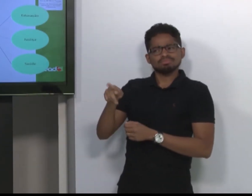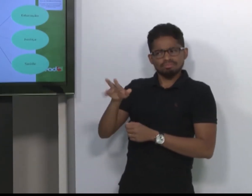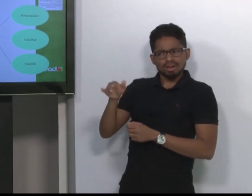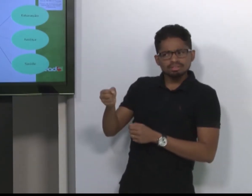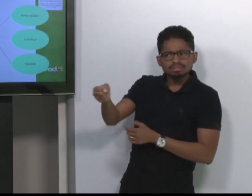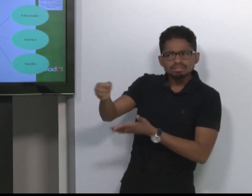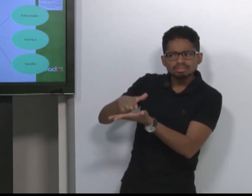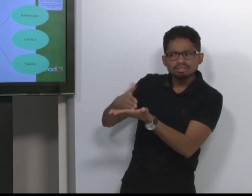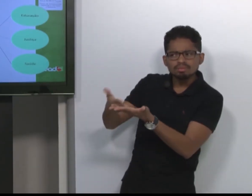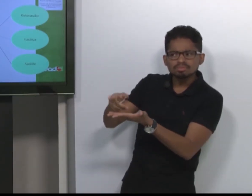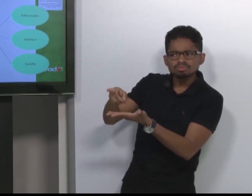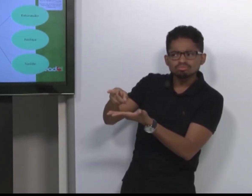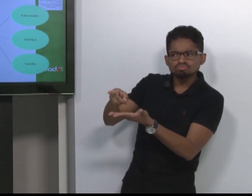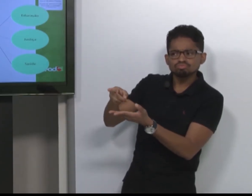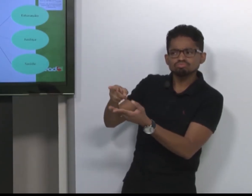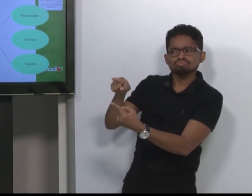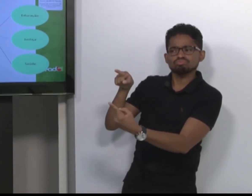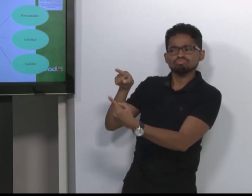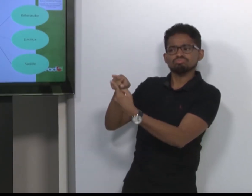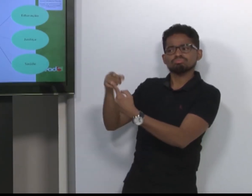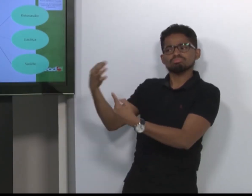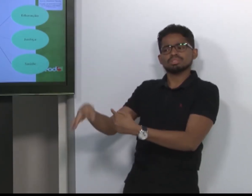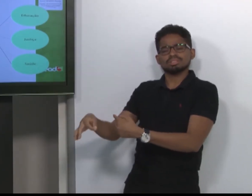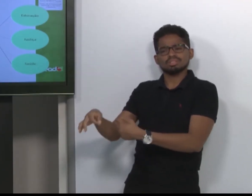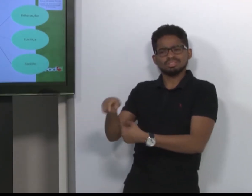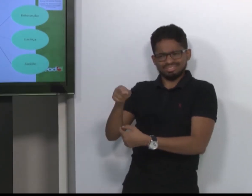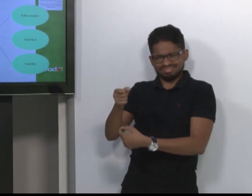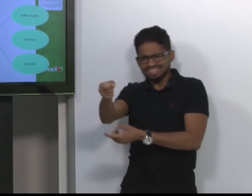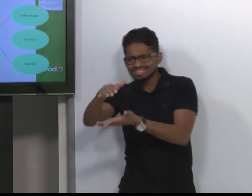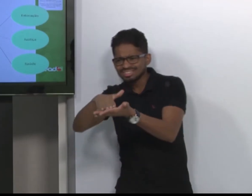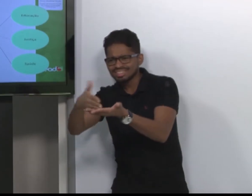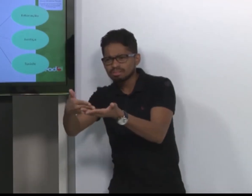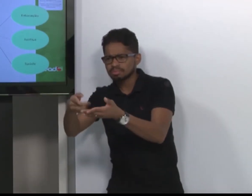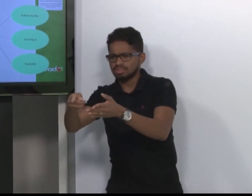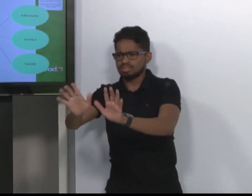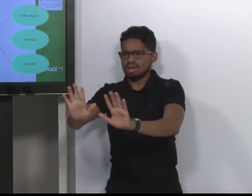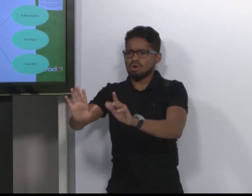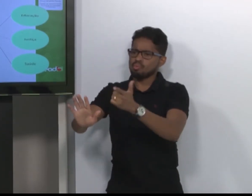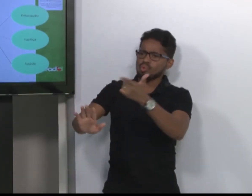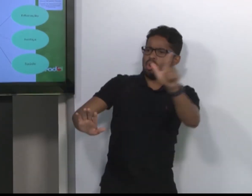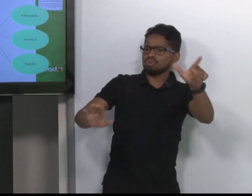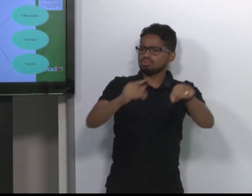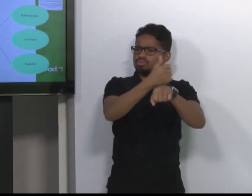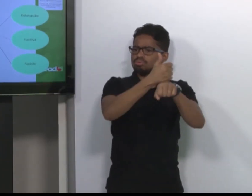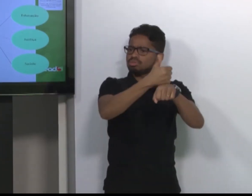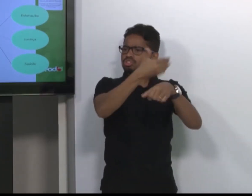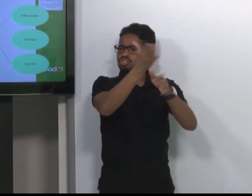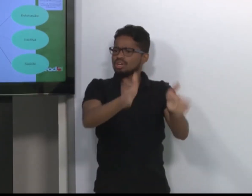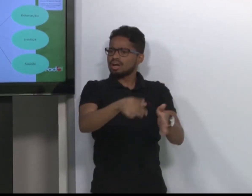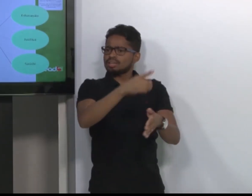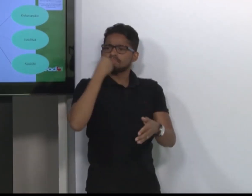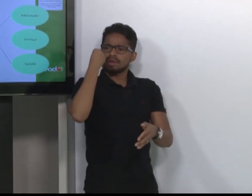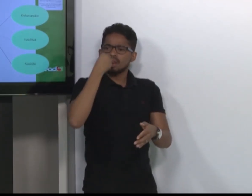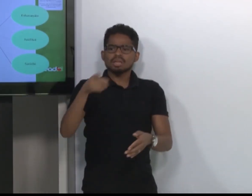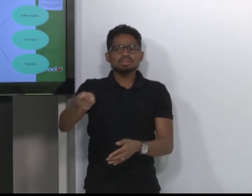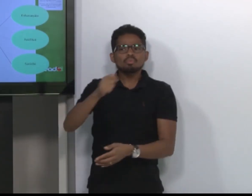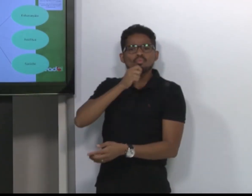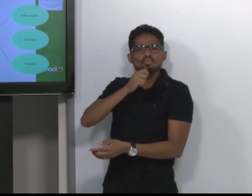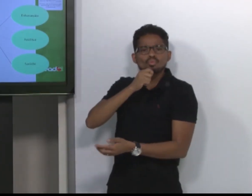ao se deparar com o intérprete que não tem experiência naquela área, que ele fale da necessidade de haver um intérprete